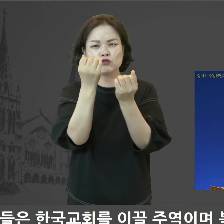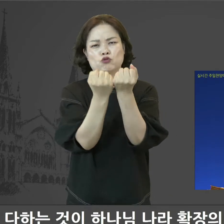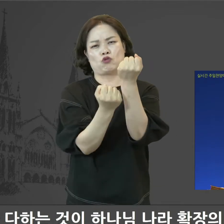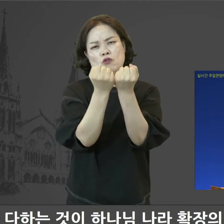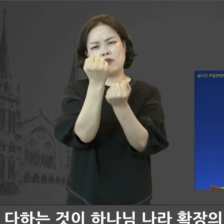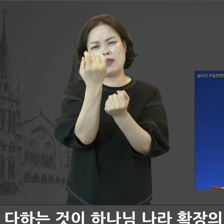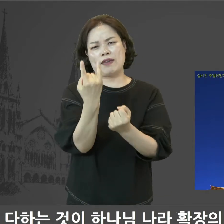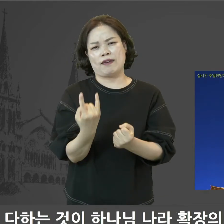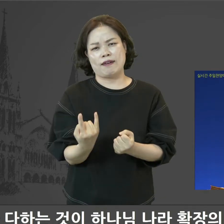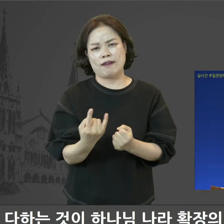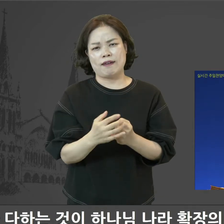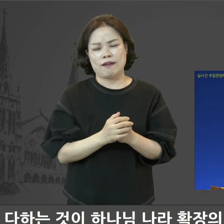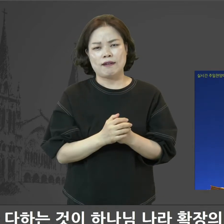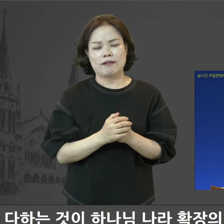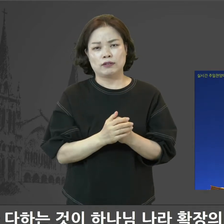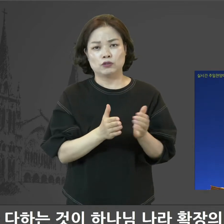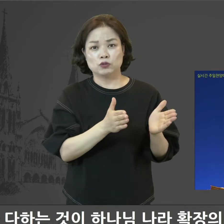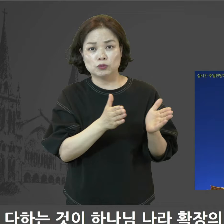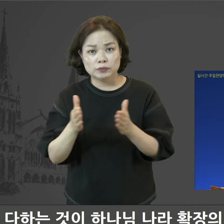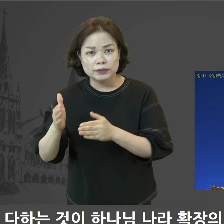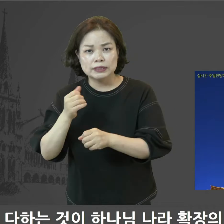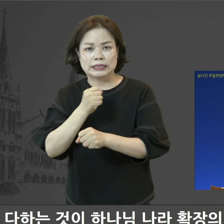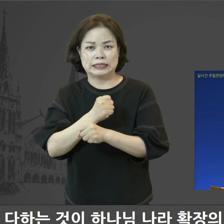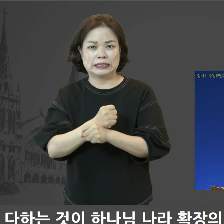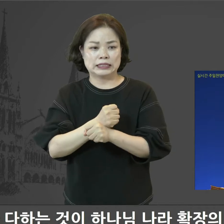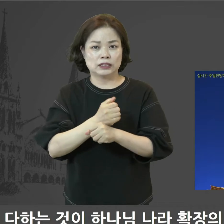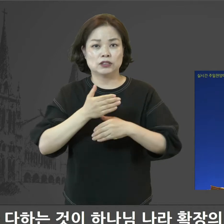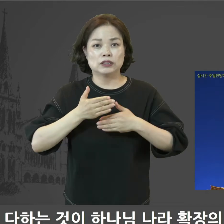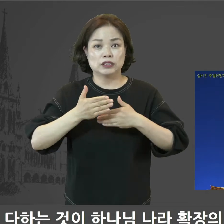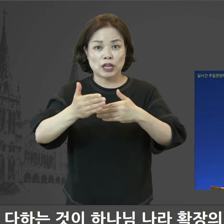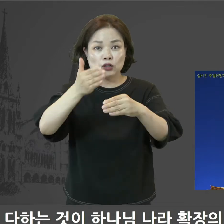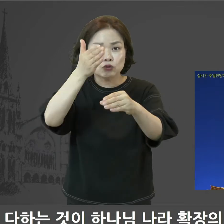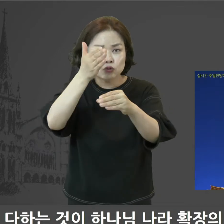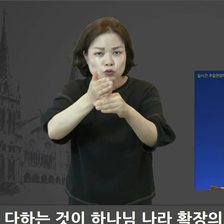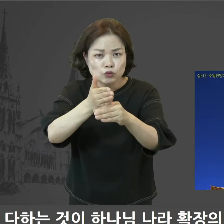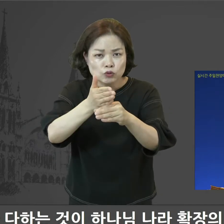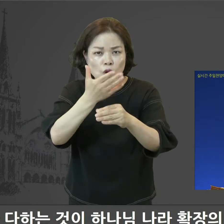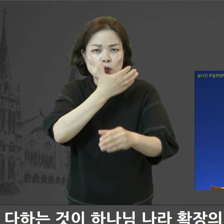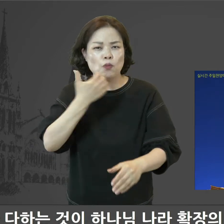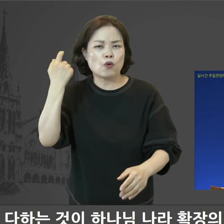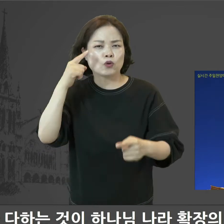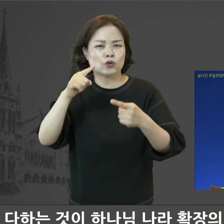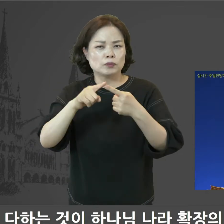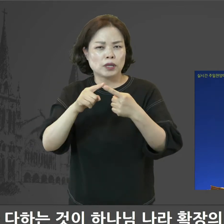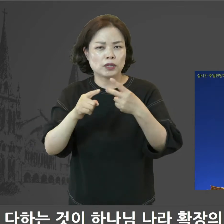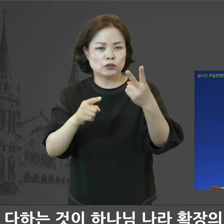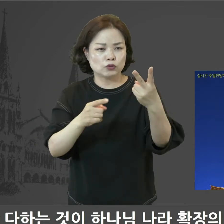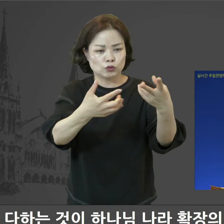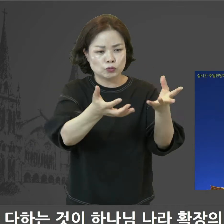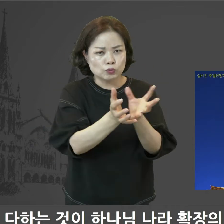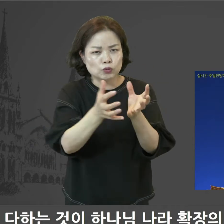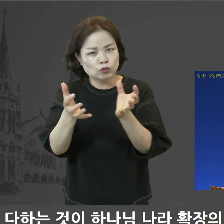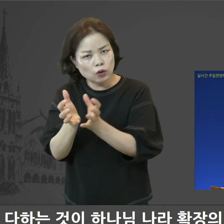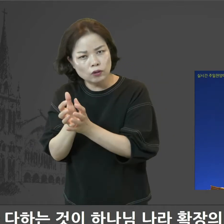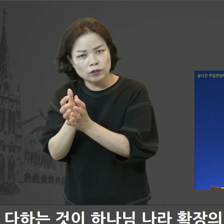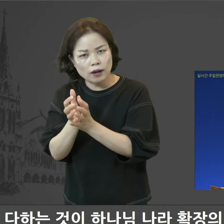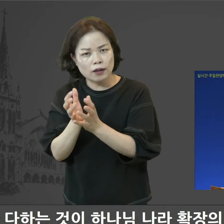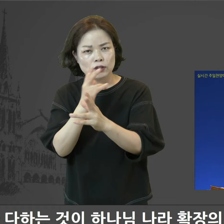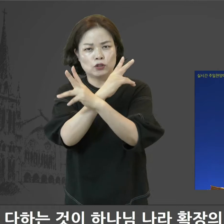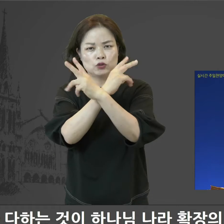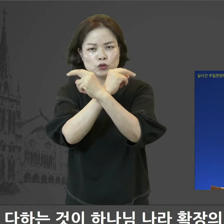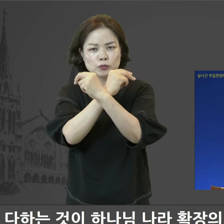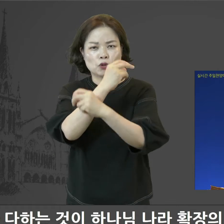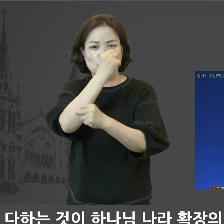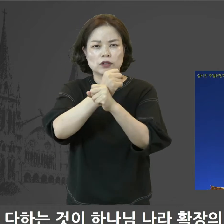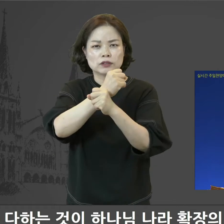수련회가 준비되고 또 진행하고 있습니다. 복음에 대한 주제로 두 부서가 말씀을 나눌 때 우리